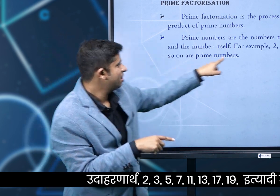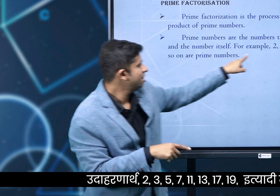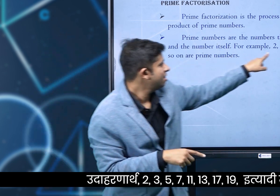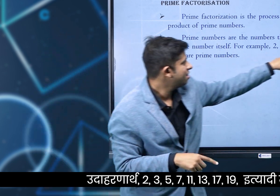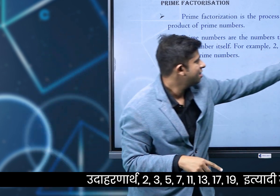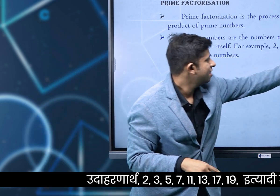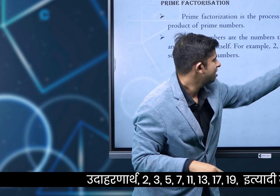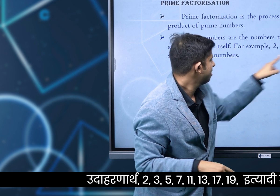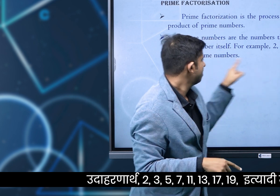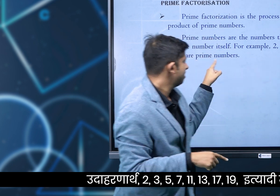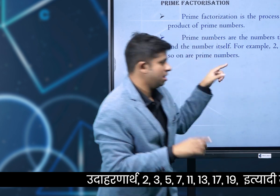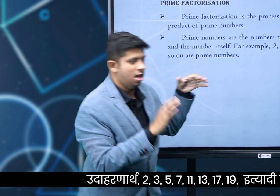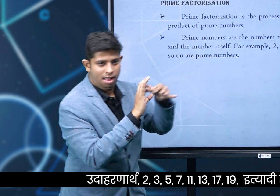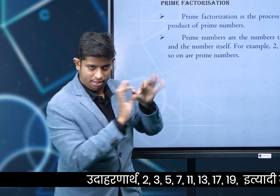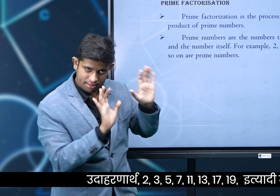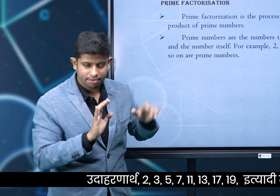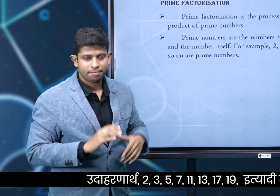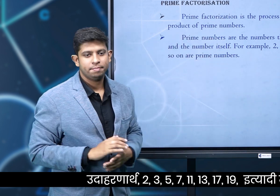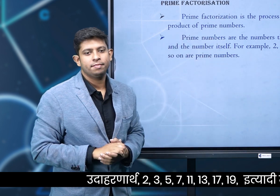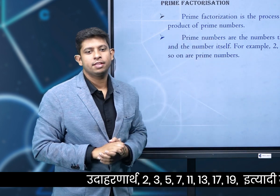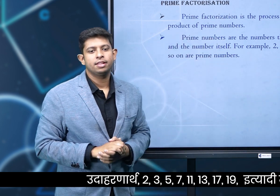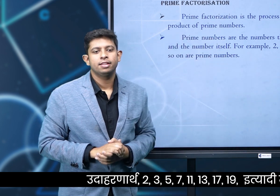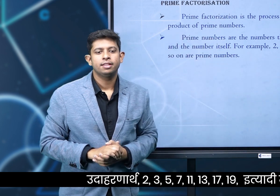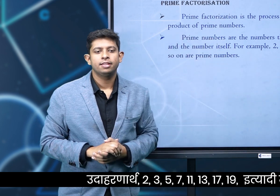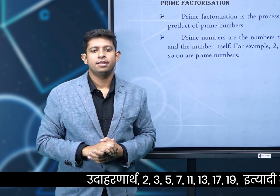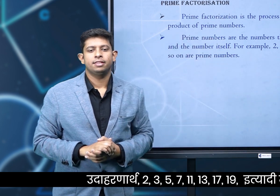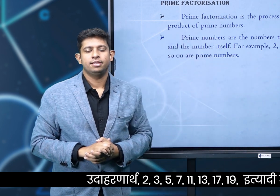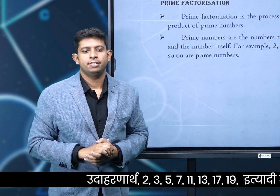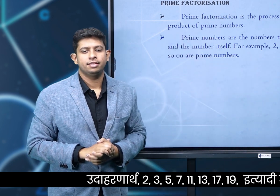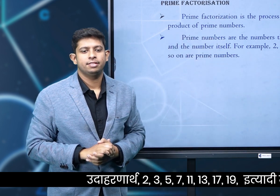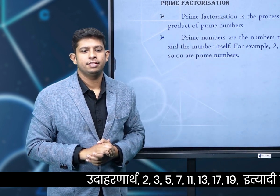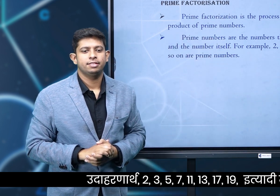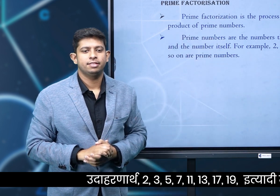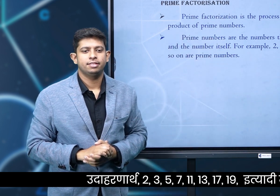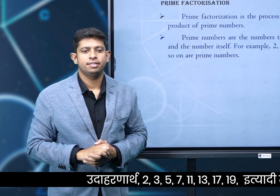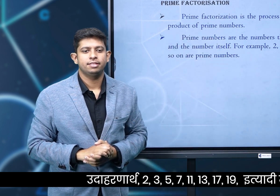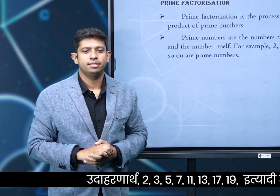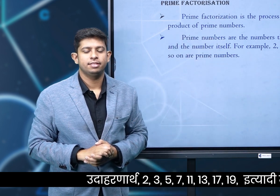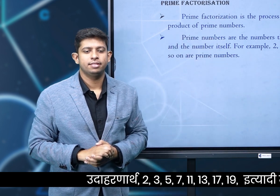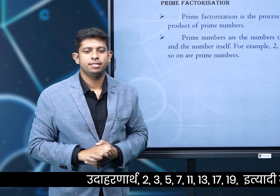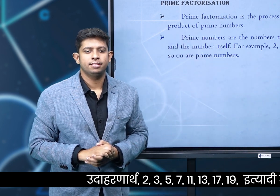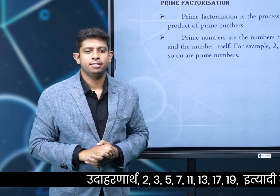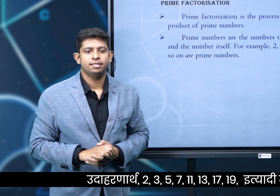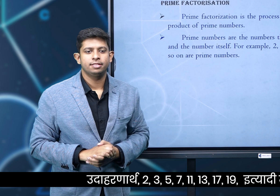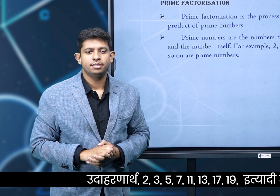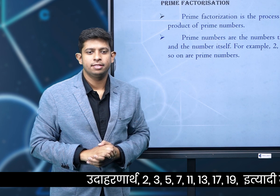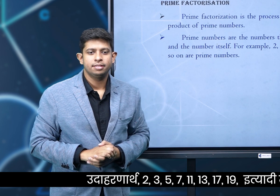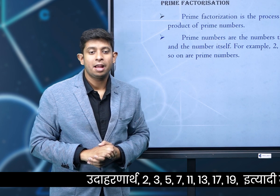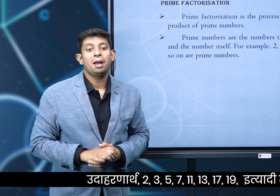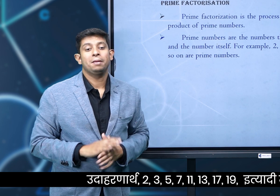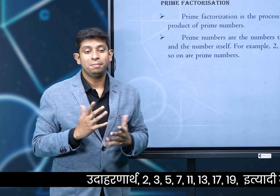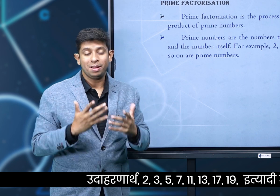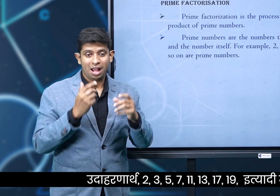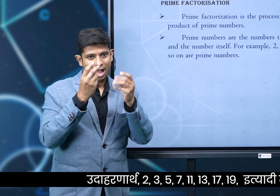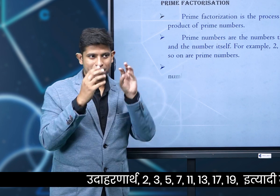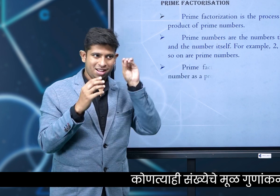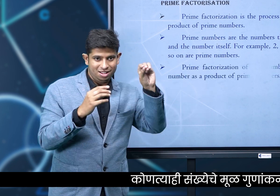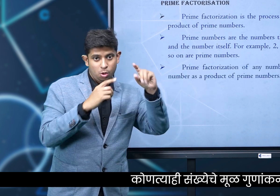उदाहरणार्थ, 2, 3, 5, 7, 11, 13, 17, 19 इत्यादी मूळ संख्या आहेत.